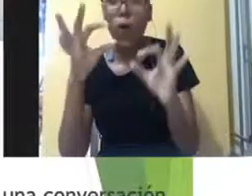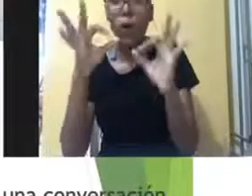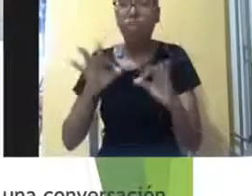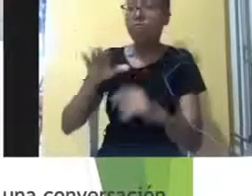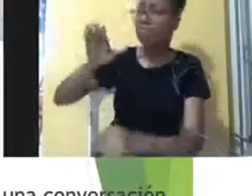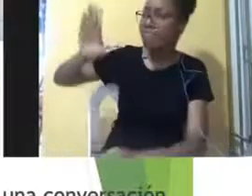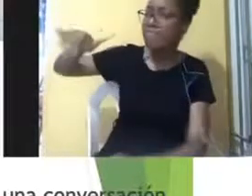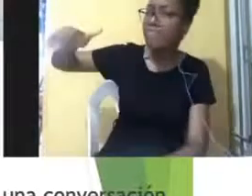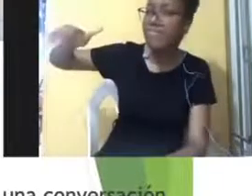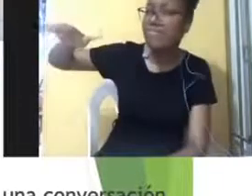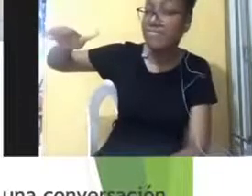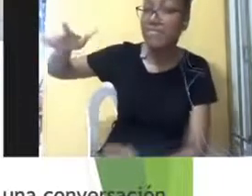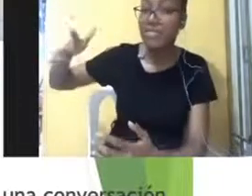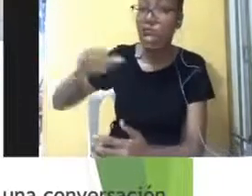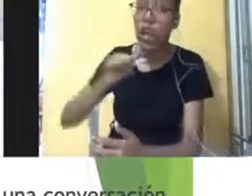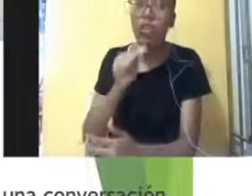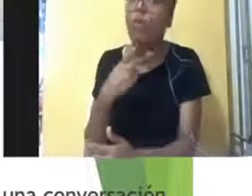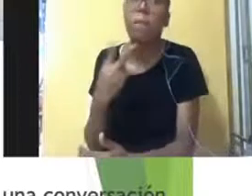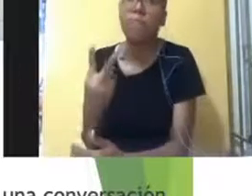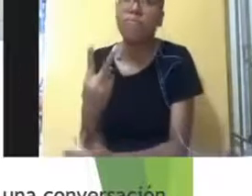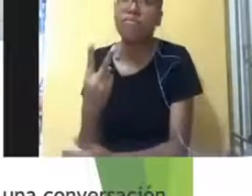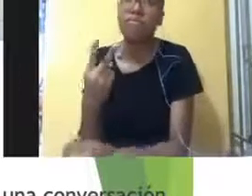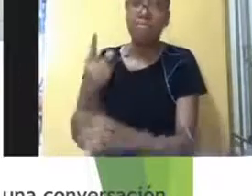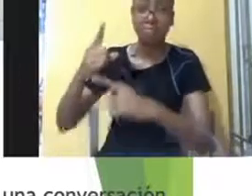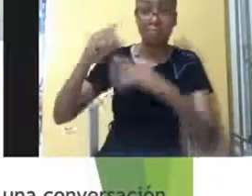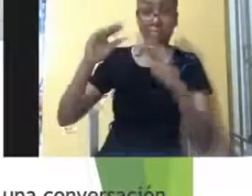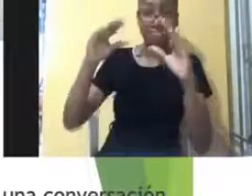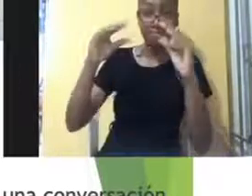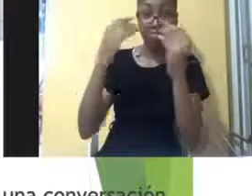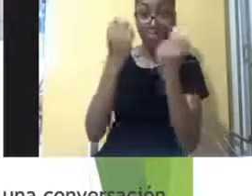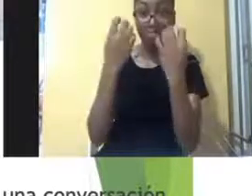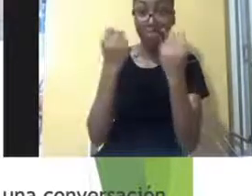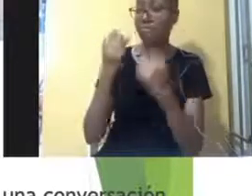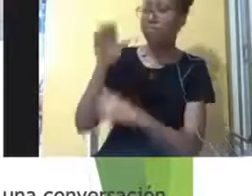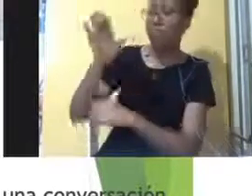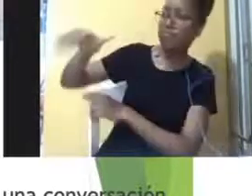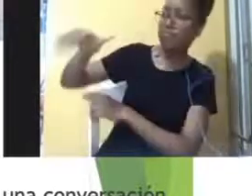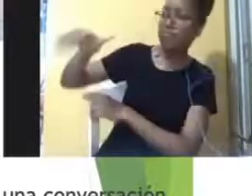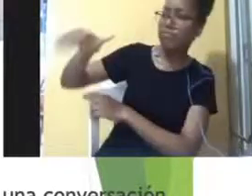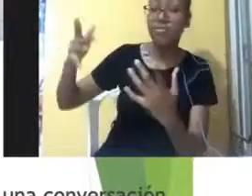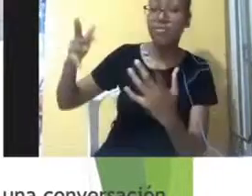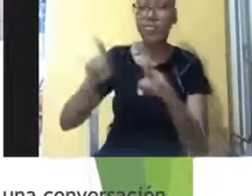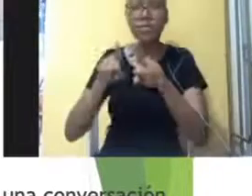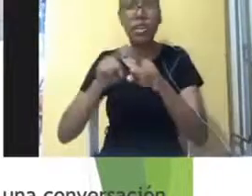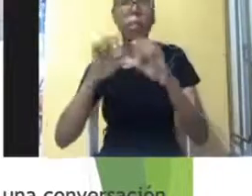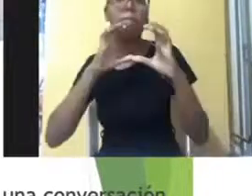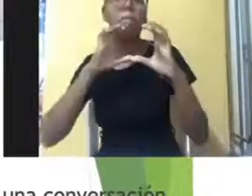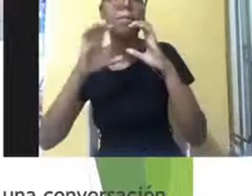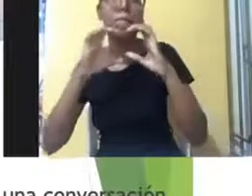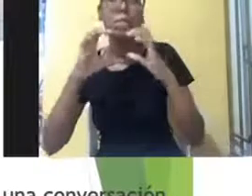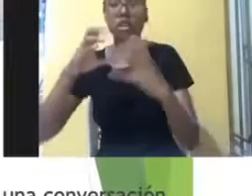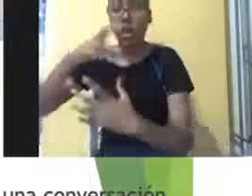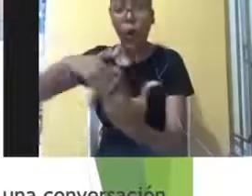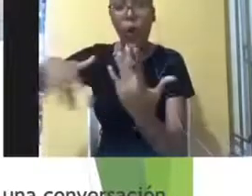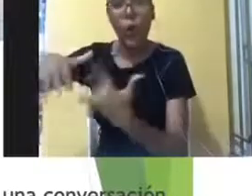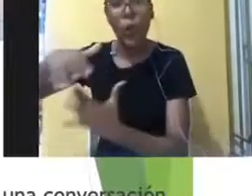tienen una manera de cómo llamar la atención, y la conversación entre dos personas, entre grupos, cómo se termina la reunión,